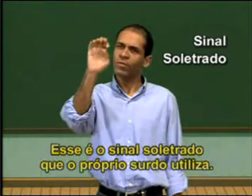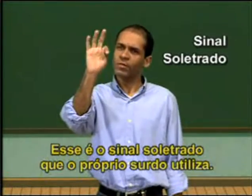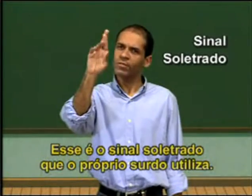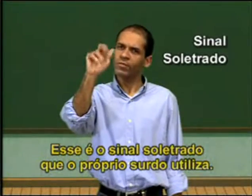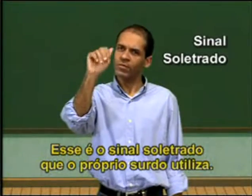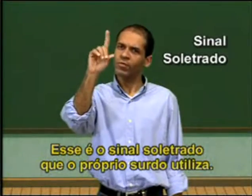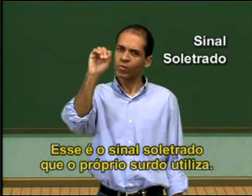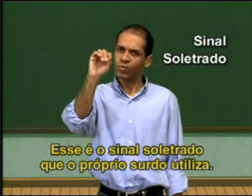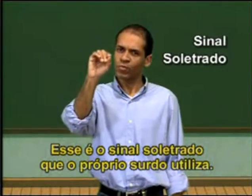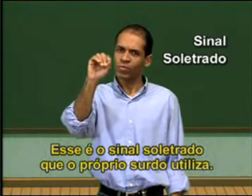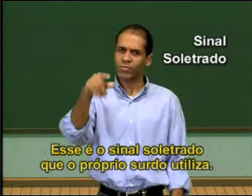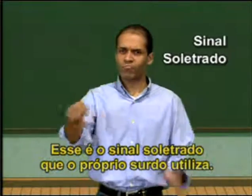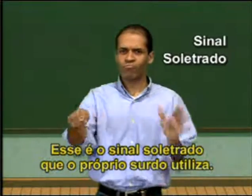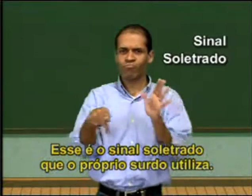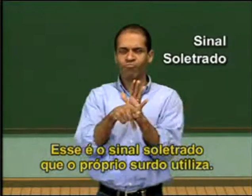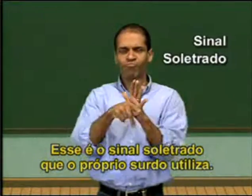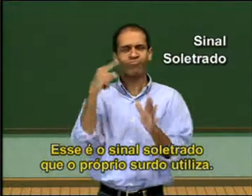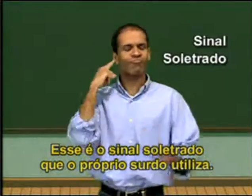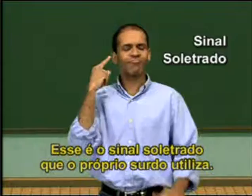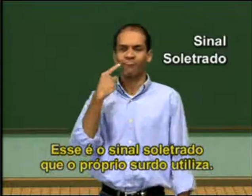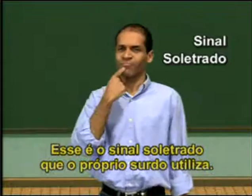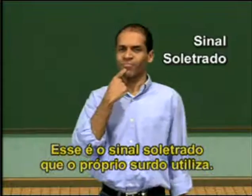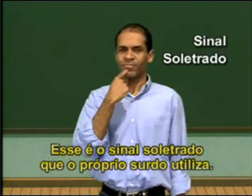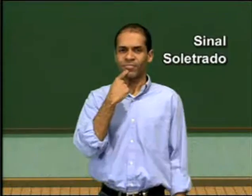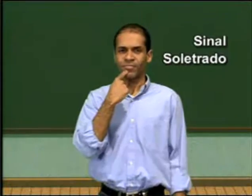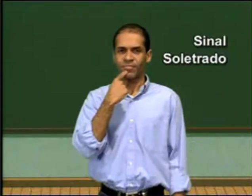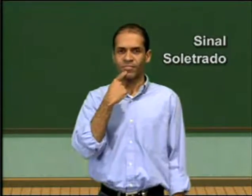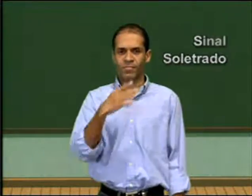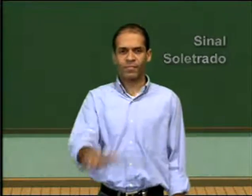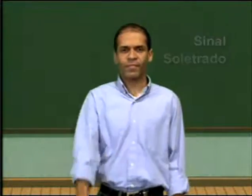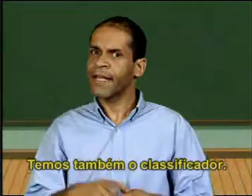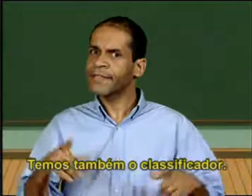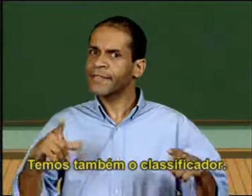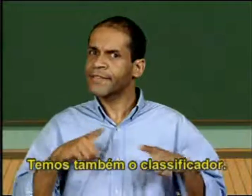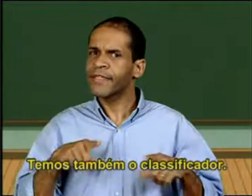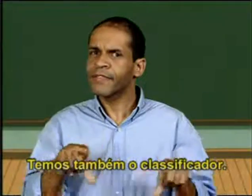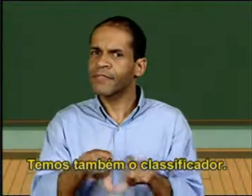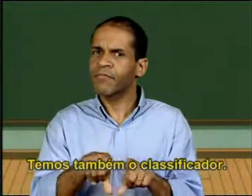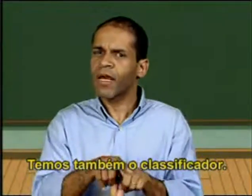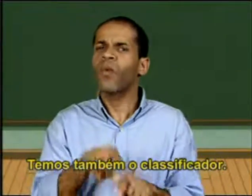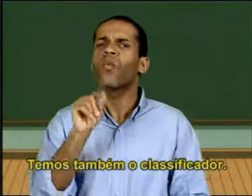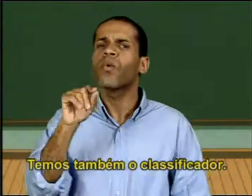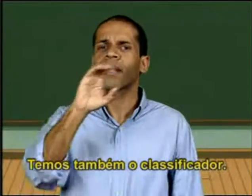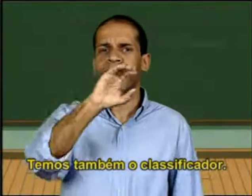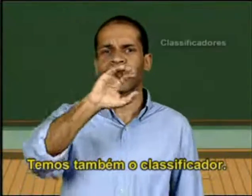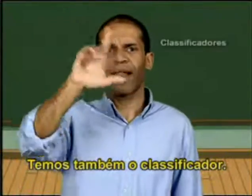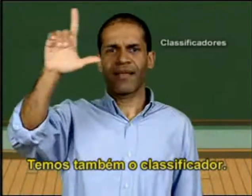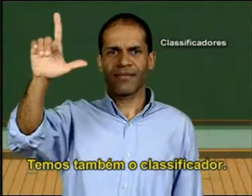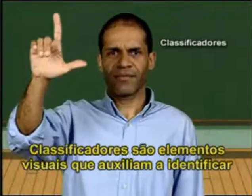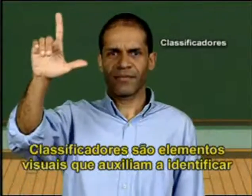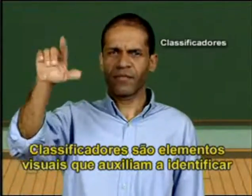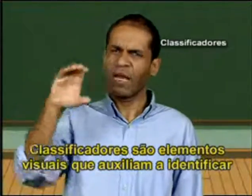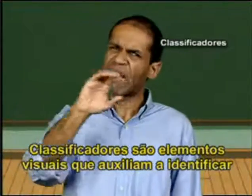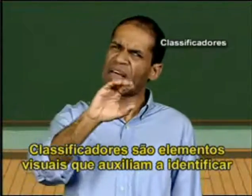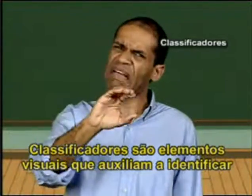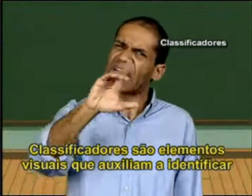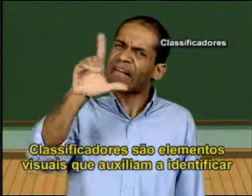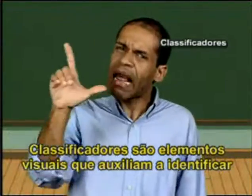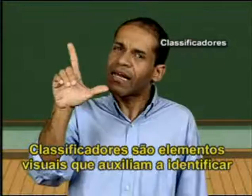Esse é o sinal soletrado que o próprio surdo utiliza. Temos também o classificador. Classificadores são